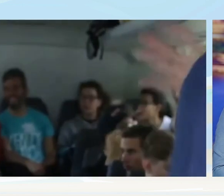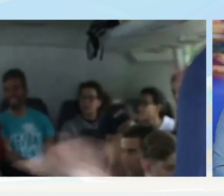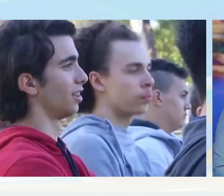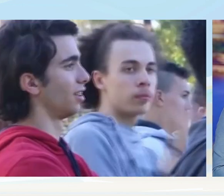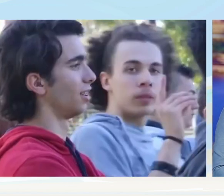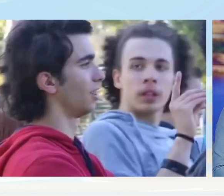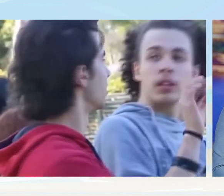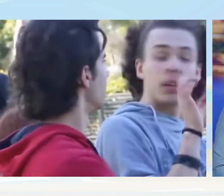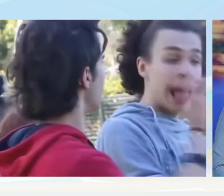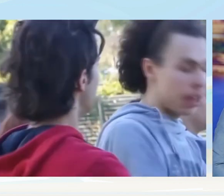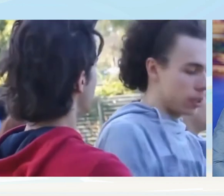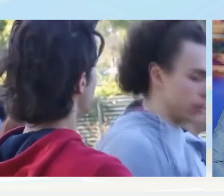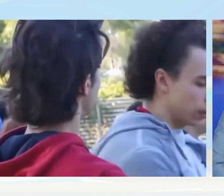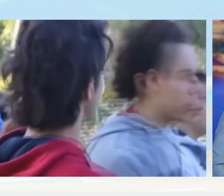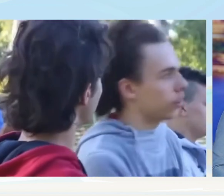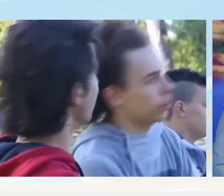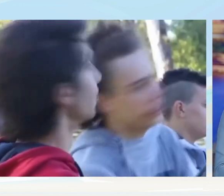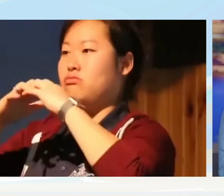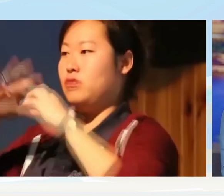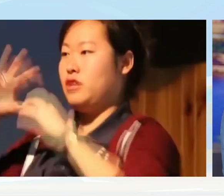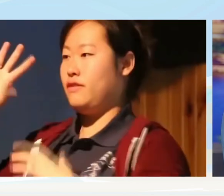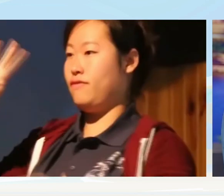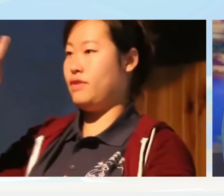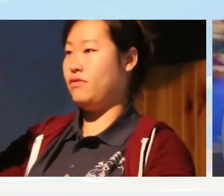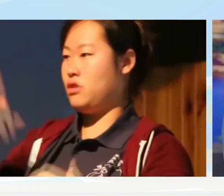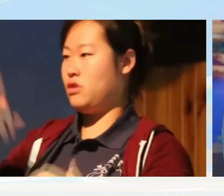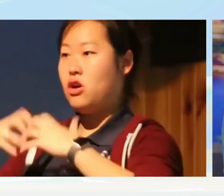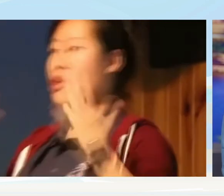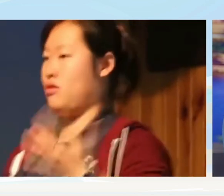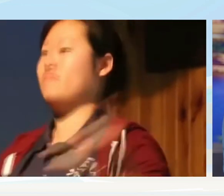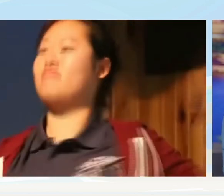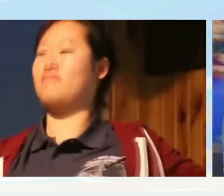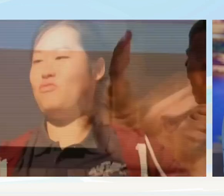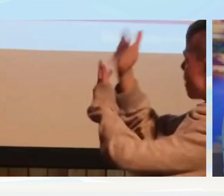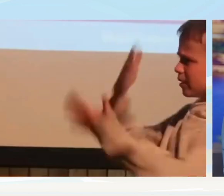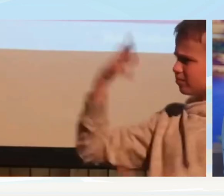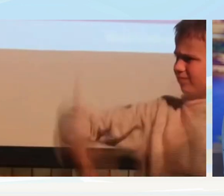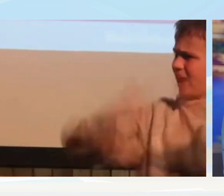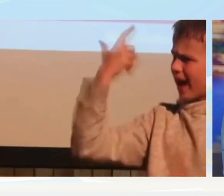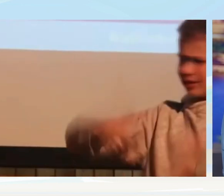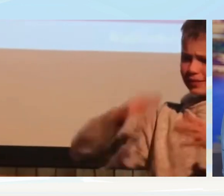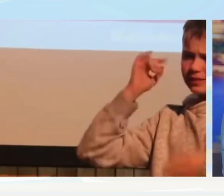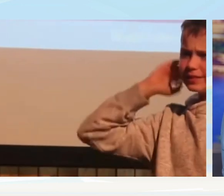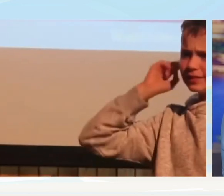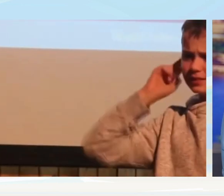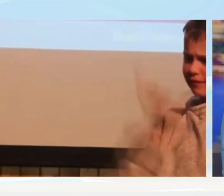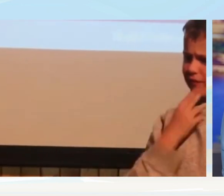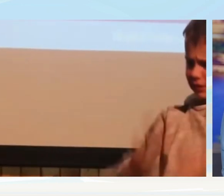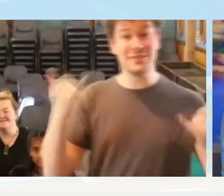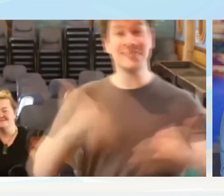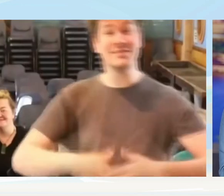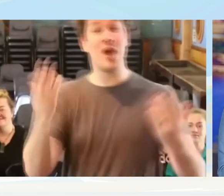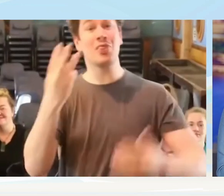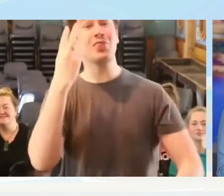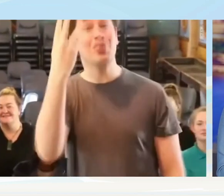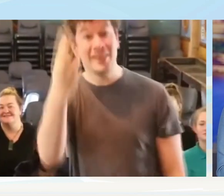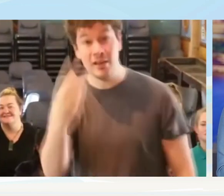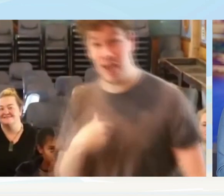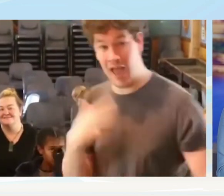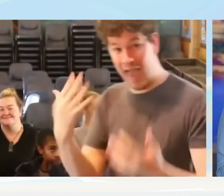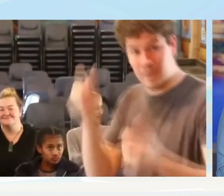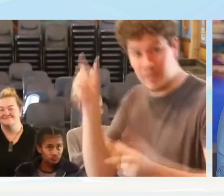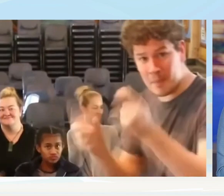محافظه والمعالم السياحيه اللي بتختلف في المحافظه. لكن لو هنتكلم لغه عربيه اعتقد انه هي هتبقى لغه واحده بيننا وبين الدول العربيه،